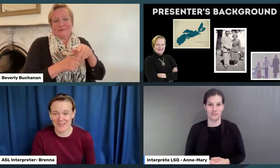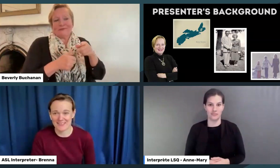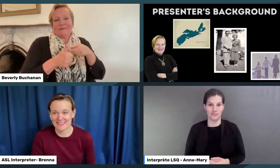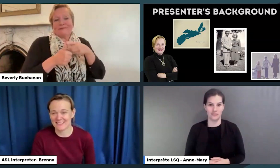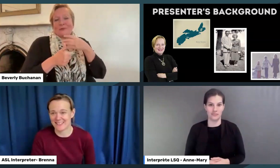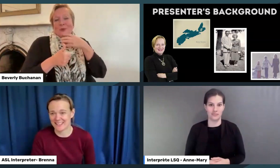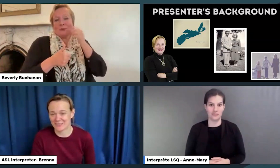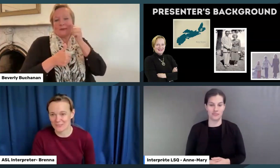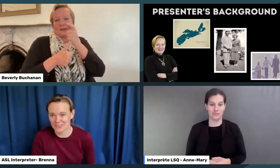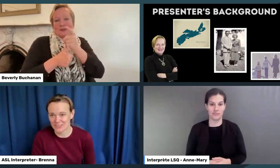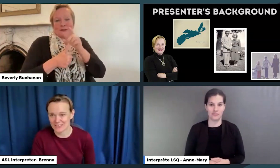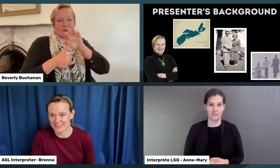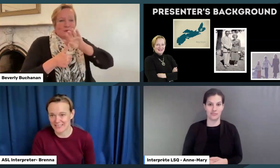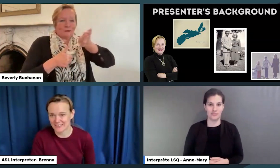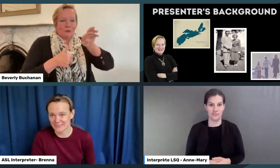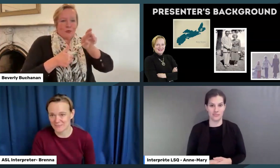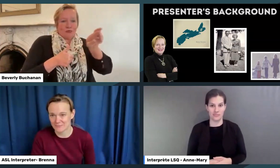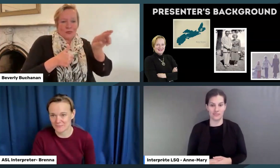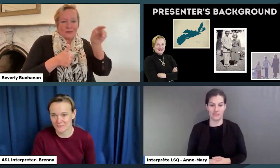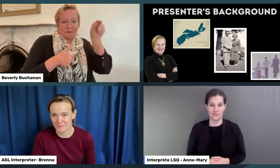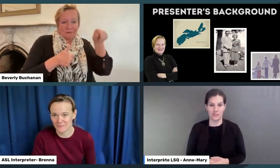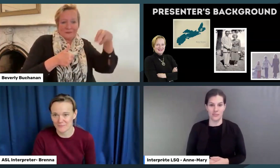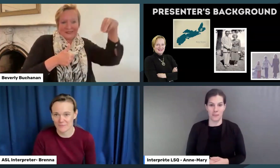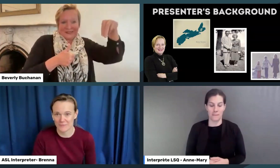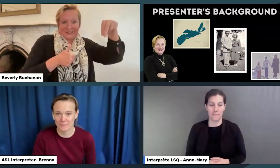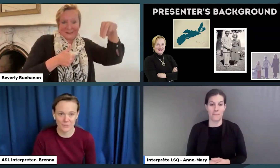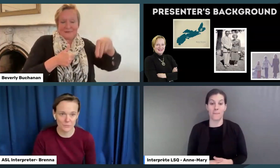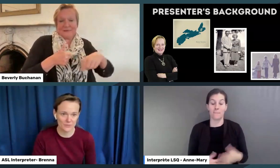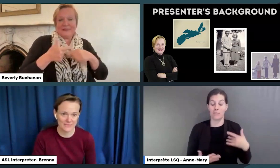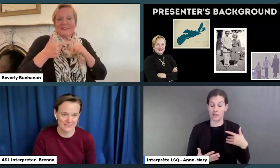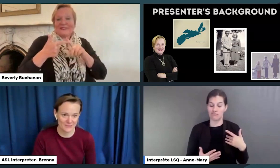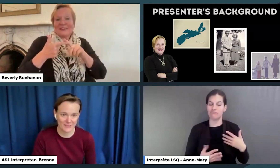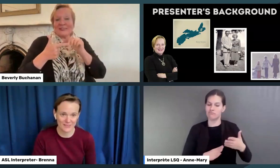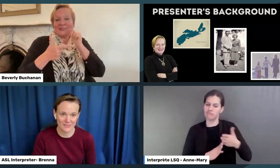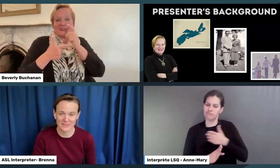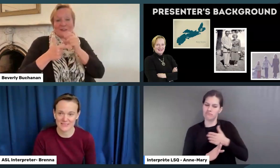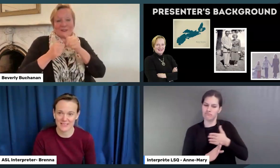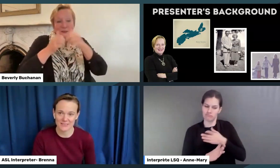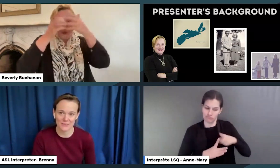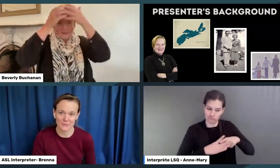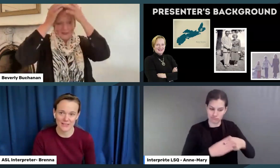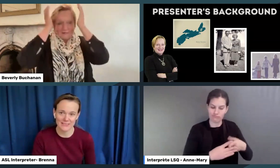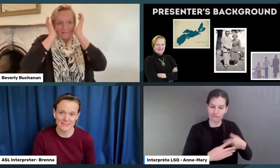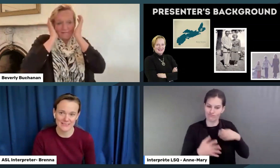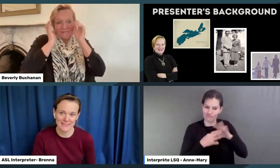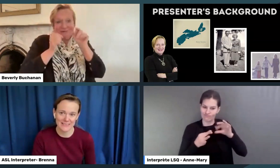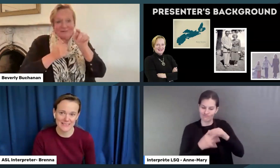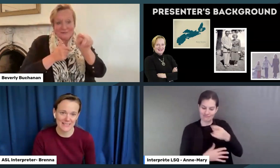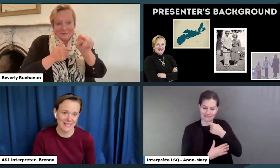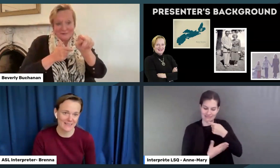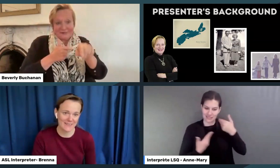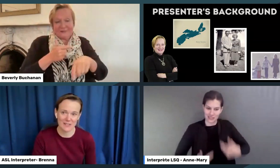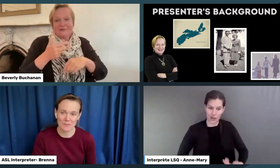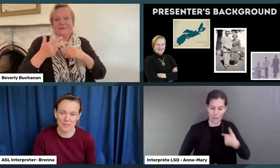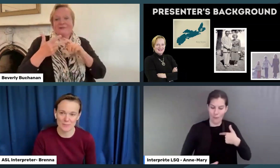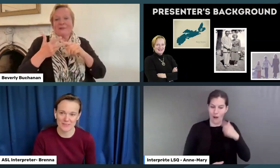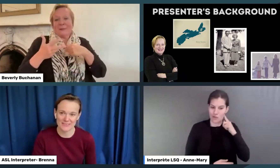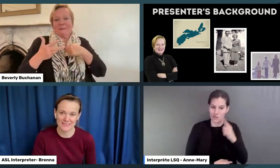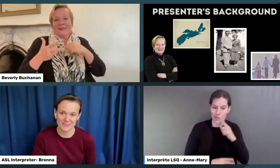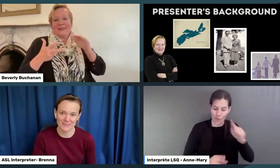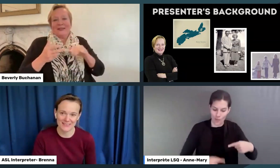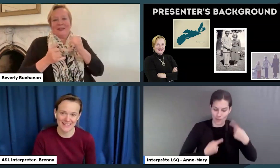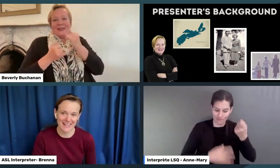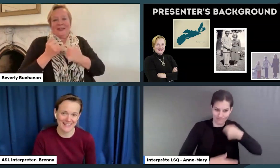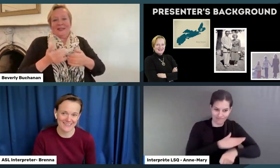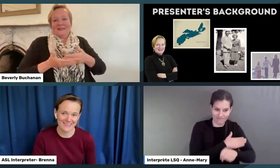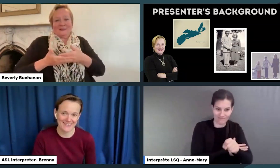mariés, 3 enfants. Ma sœur aînée, vous nous voyez à la droite, et la sœur du milieu avec le